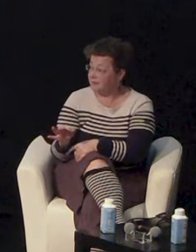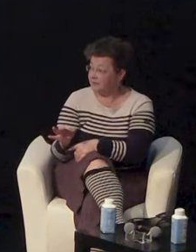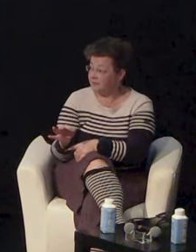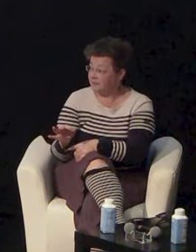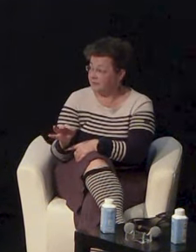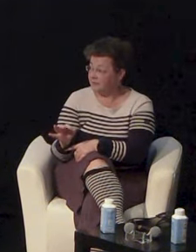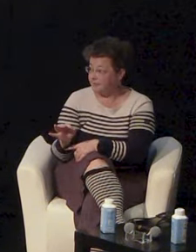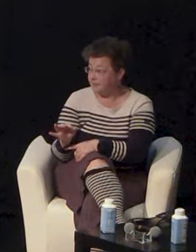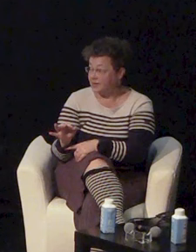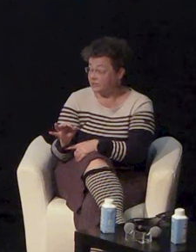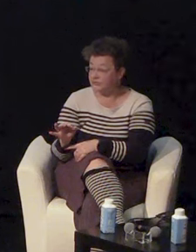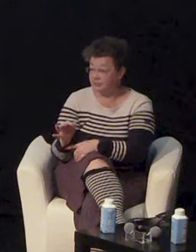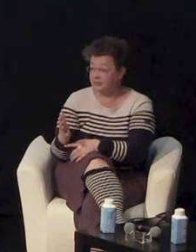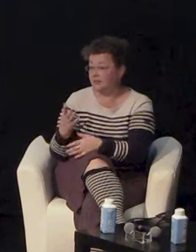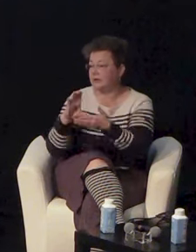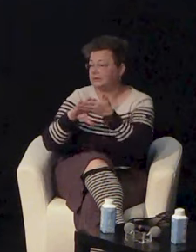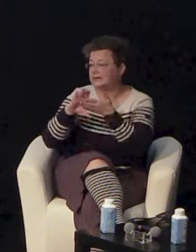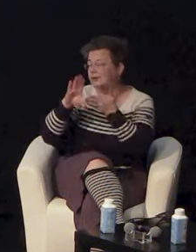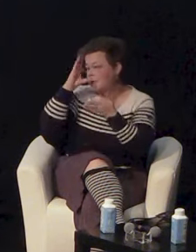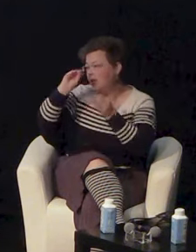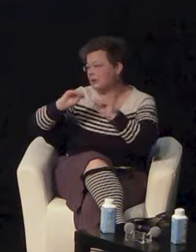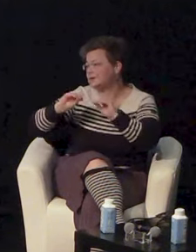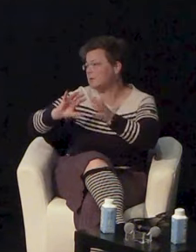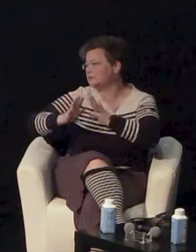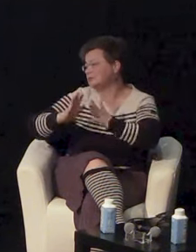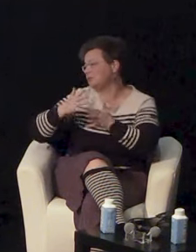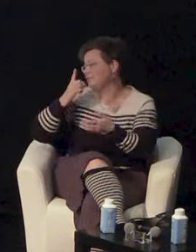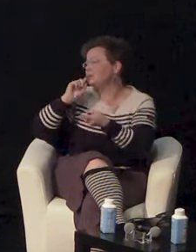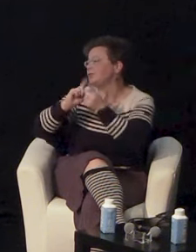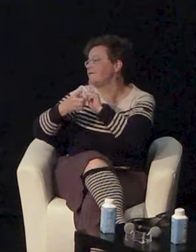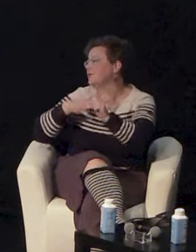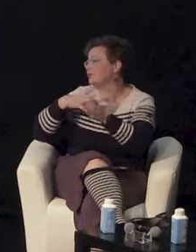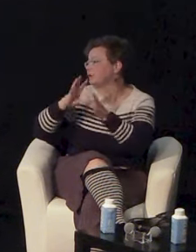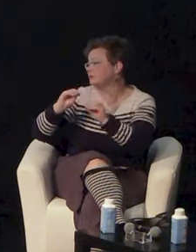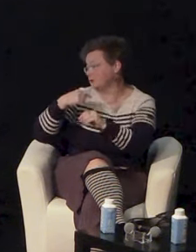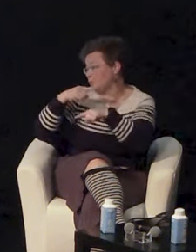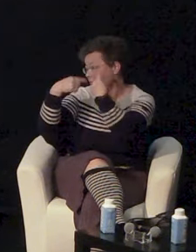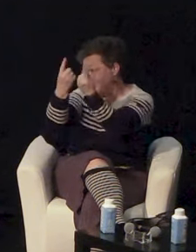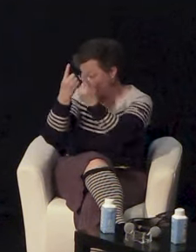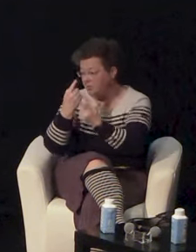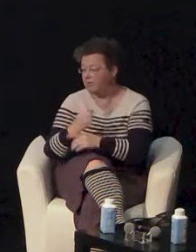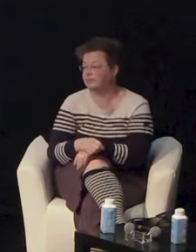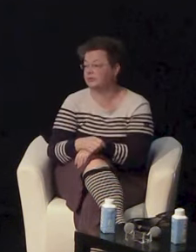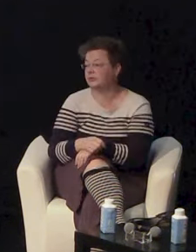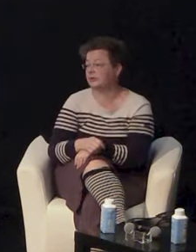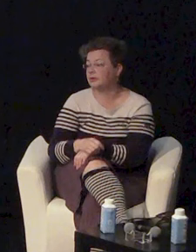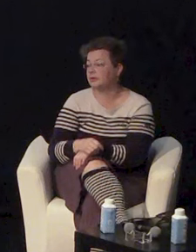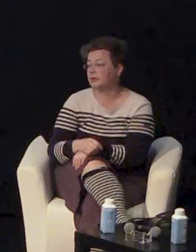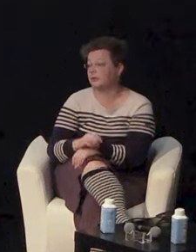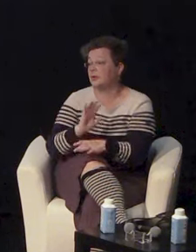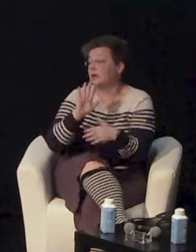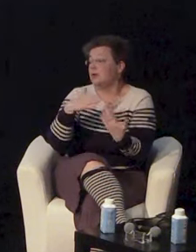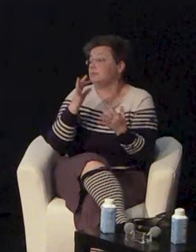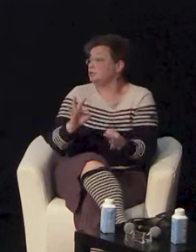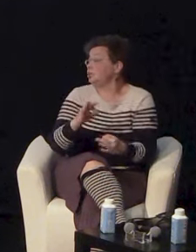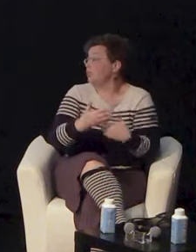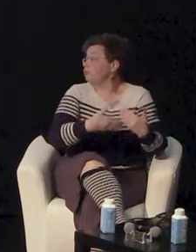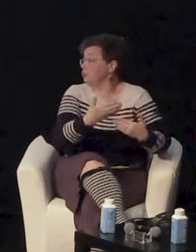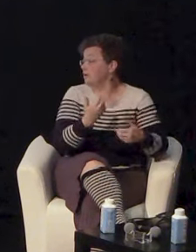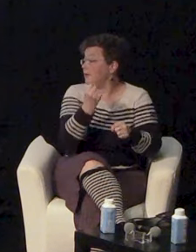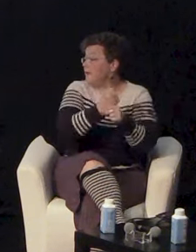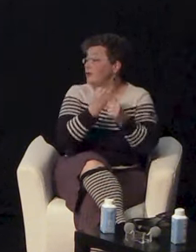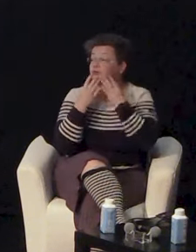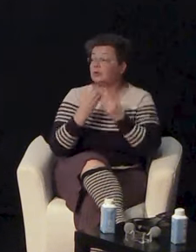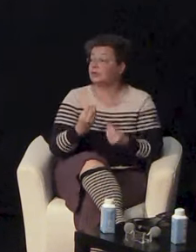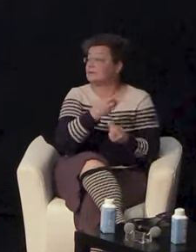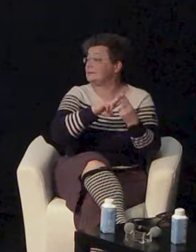sont dispensés en langue des signes directement ou avec la présence d'un interprète. C'est une licence pro de la langue des signes, donc qui se passe